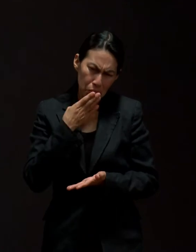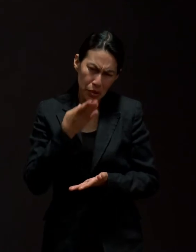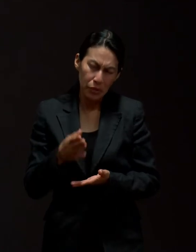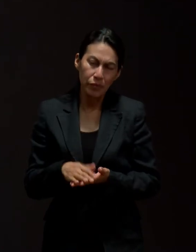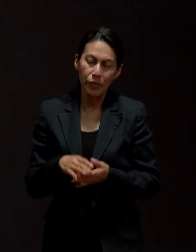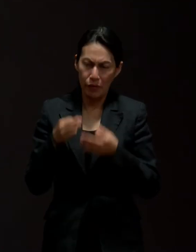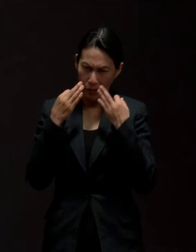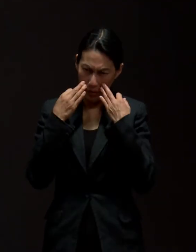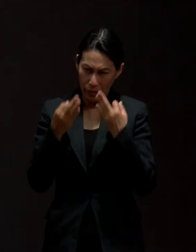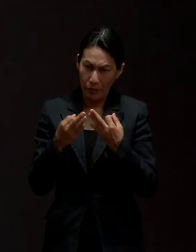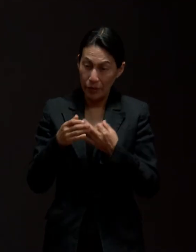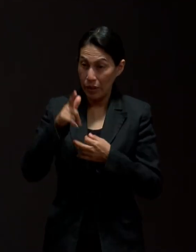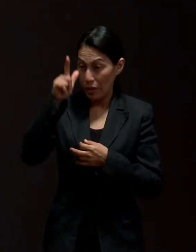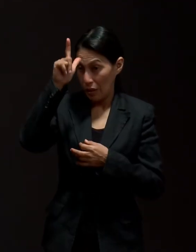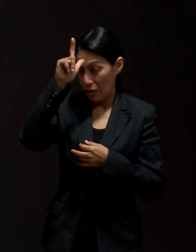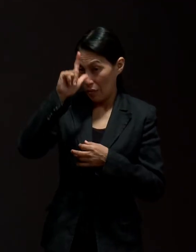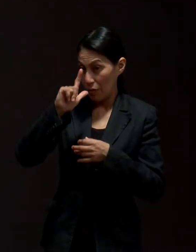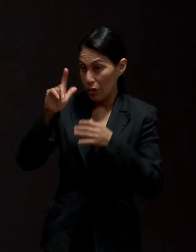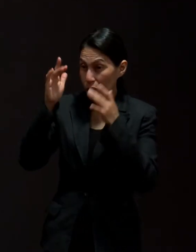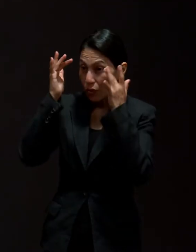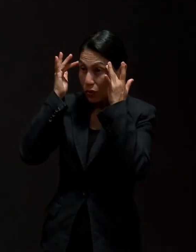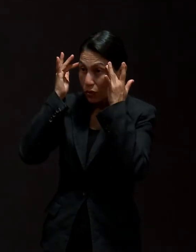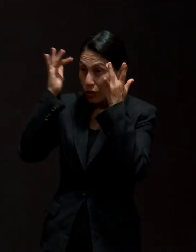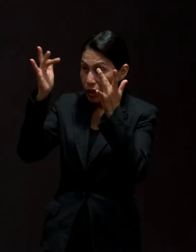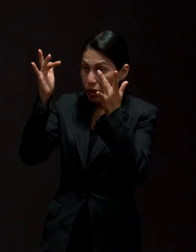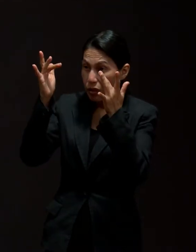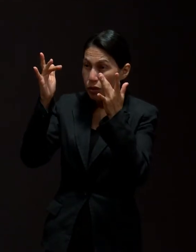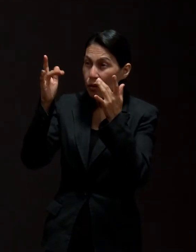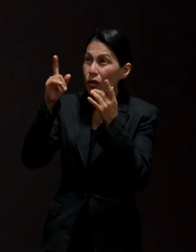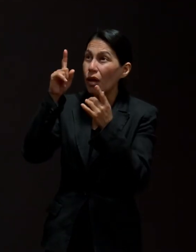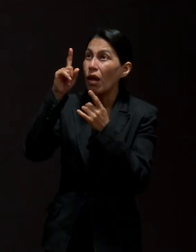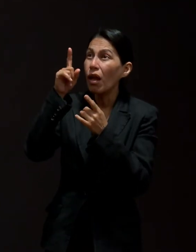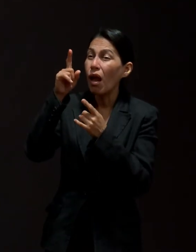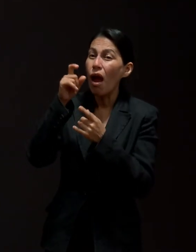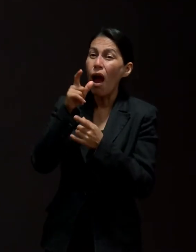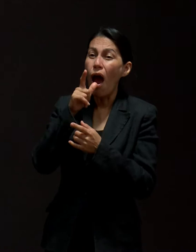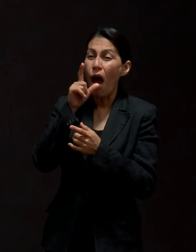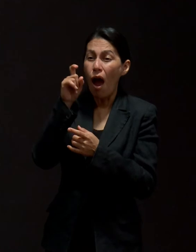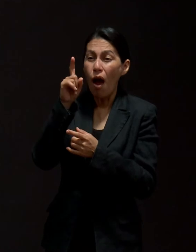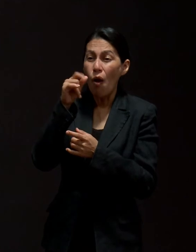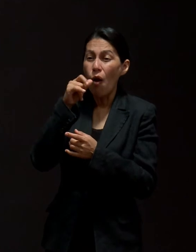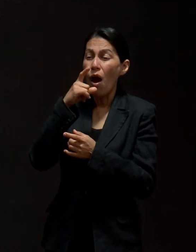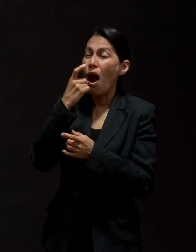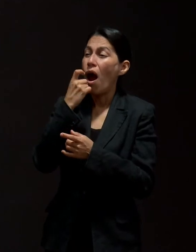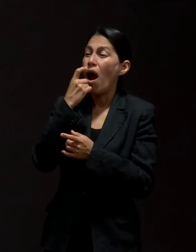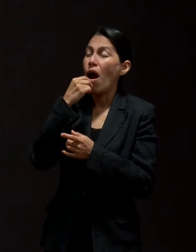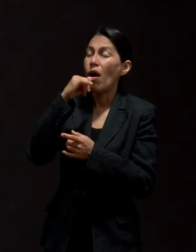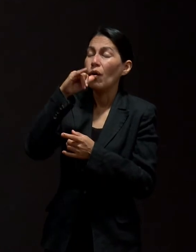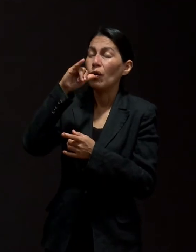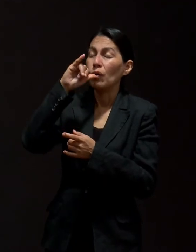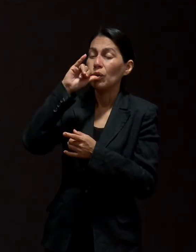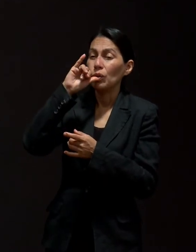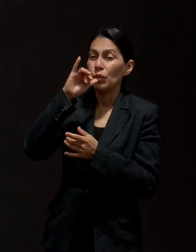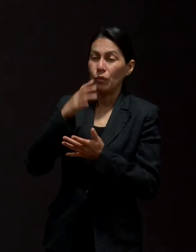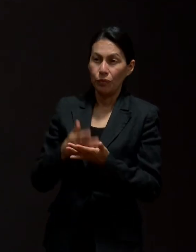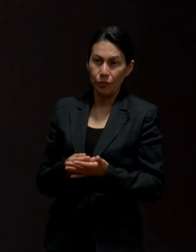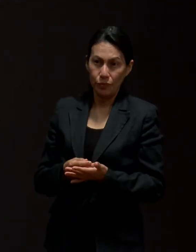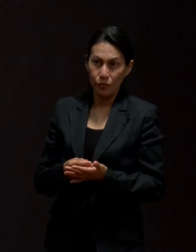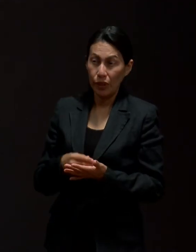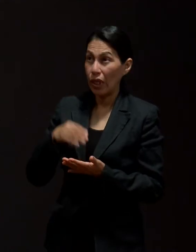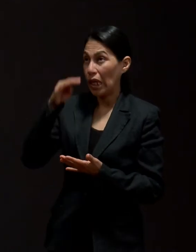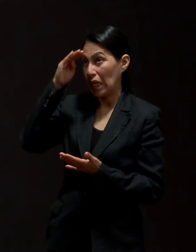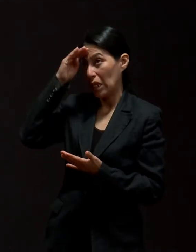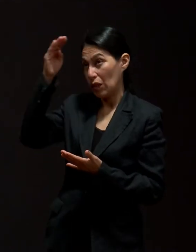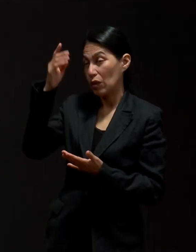Para dar una corta ilustración, el Espíritu Santo es agua para beber, agua